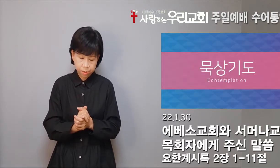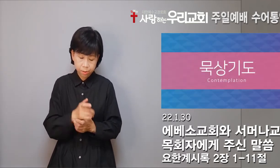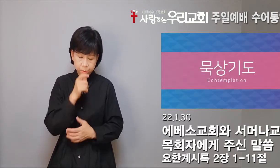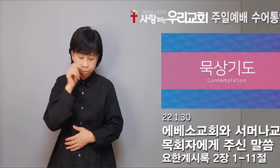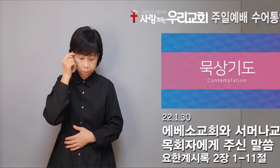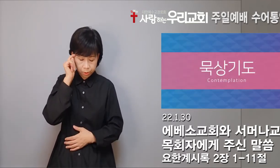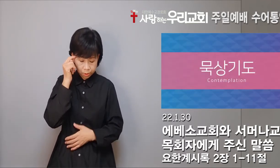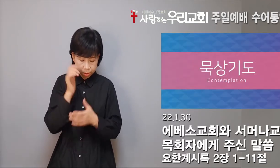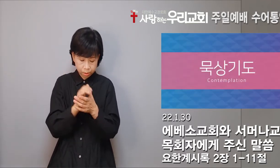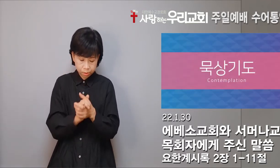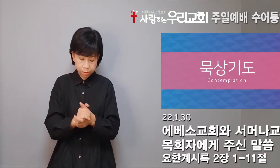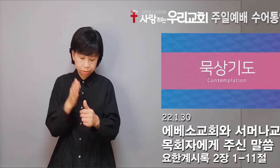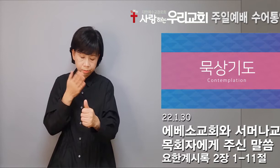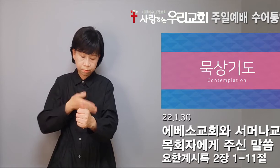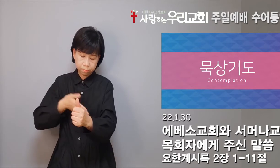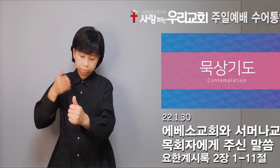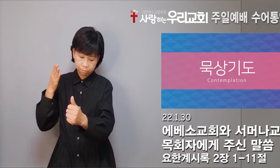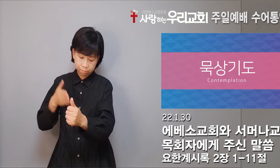기도하겠습니다.